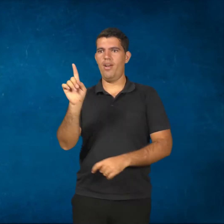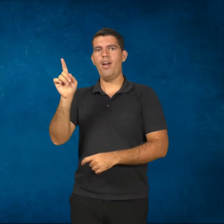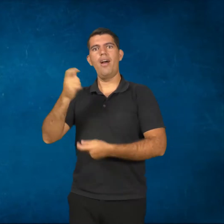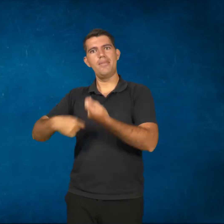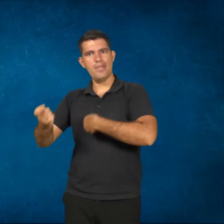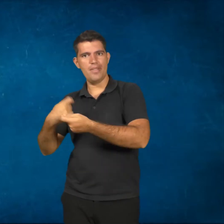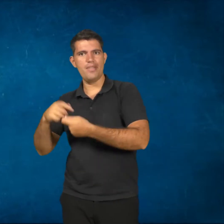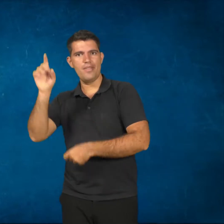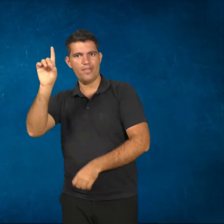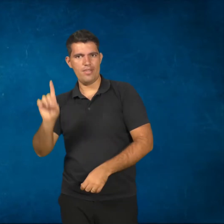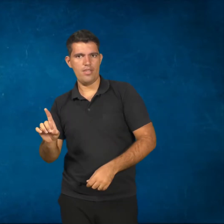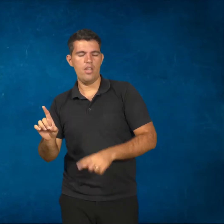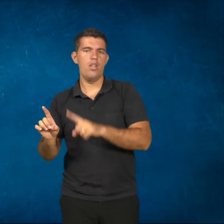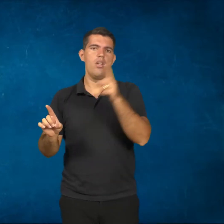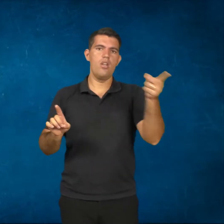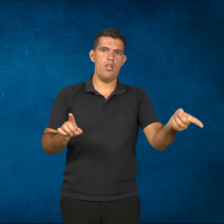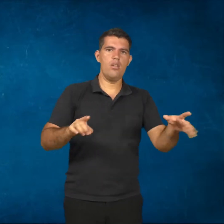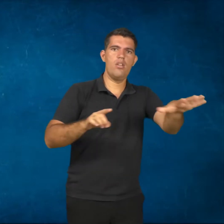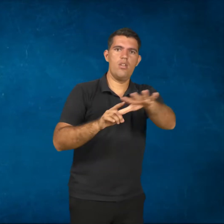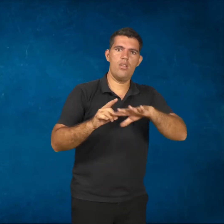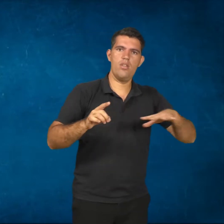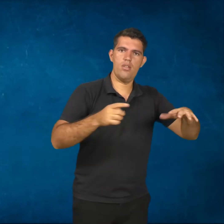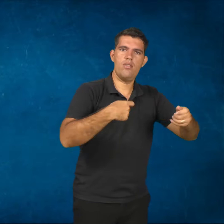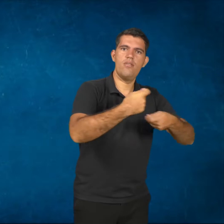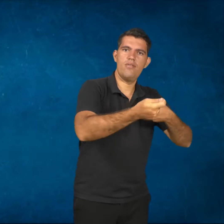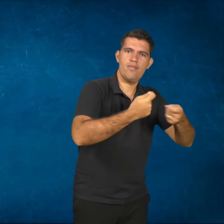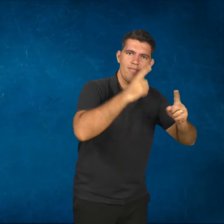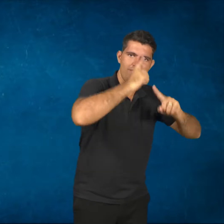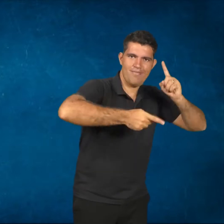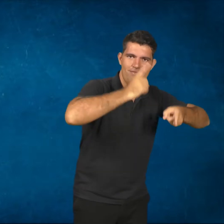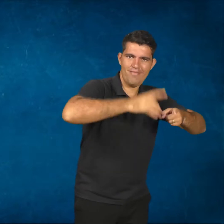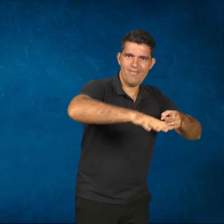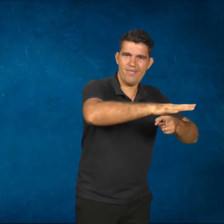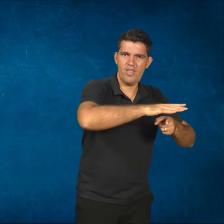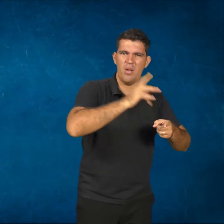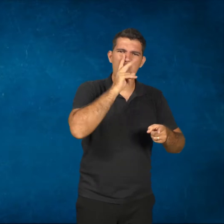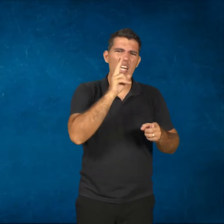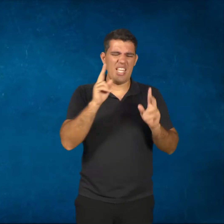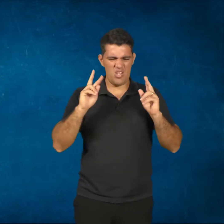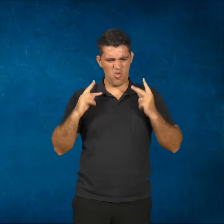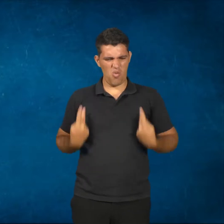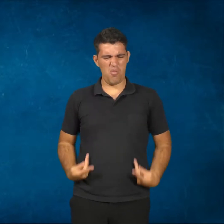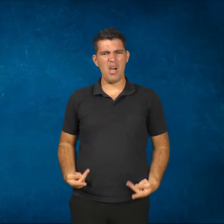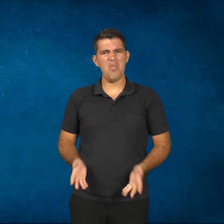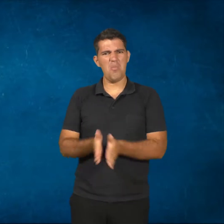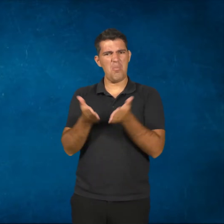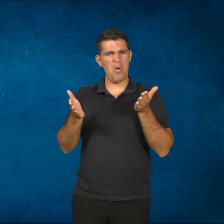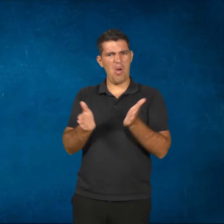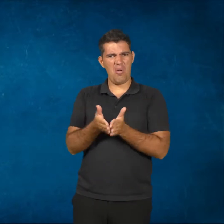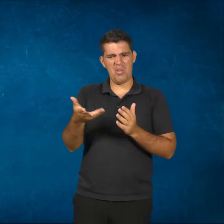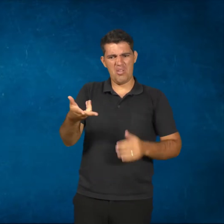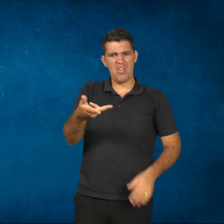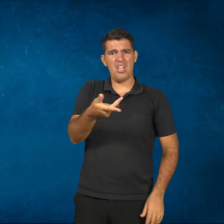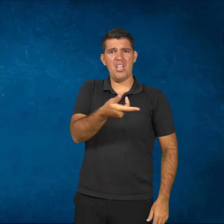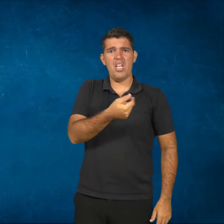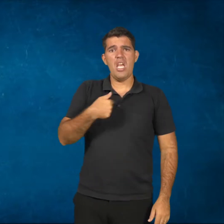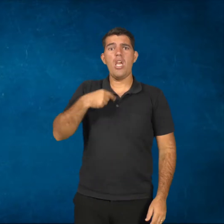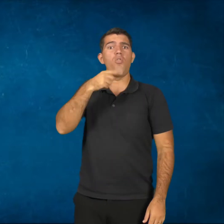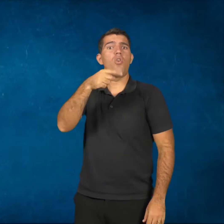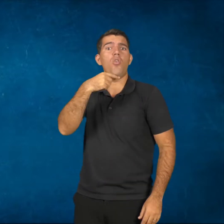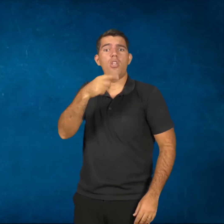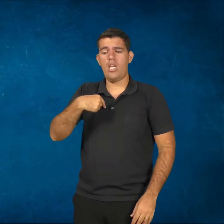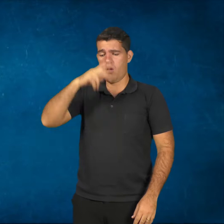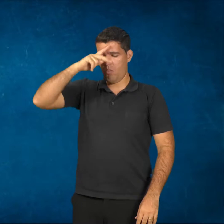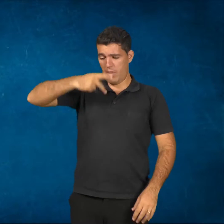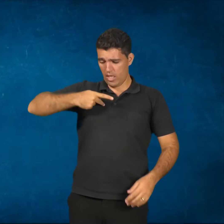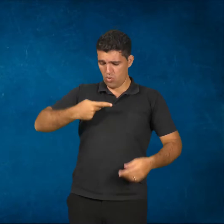alguém que é administrado. Como se o ser humano fosse tão pobre em termos de qualidades, que ele não fosse